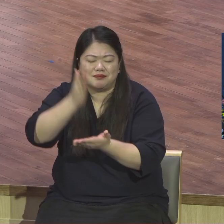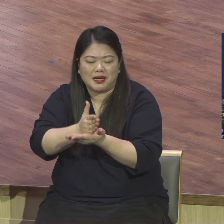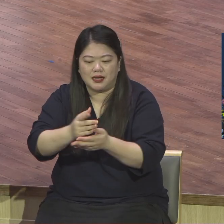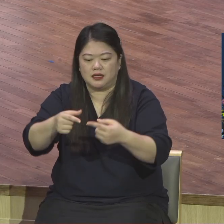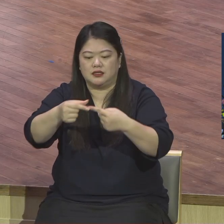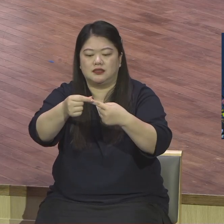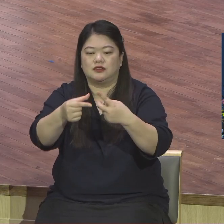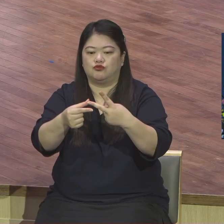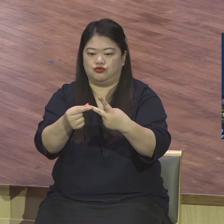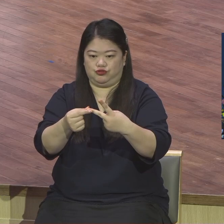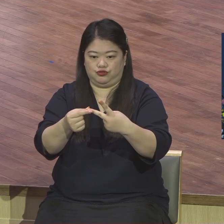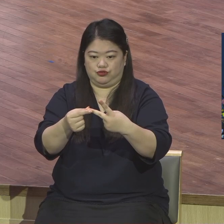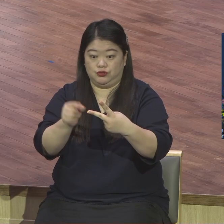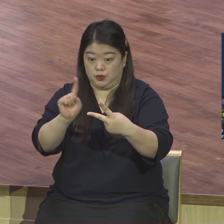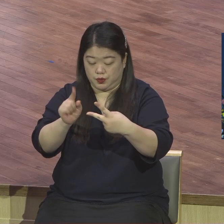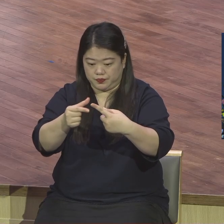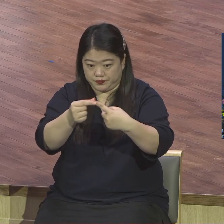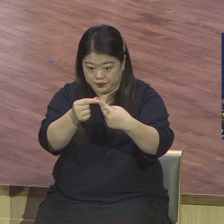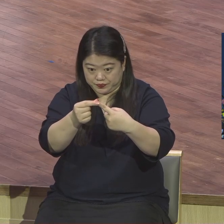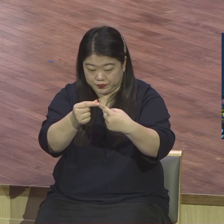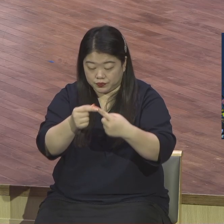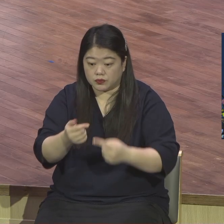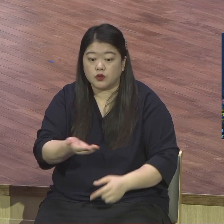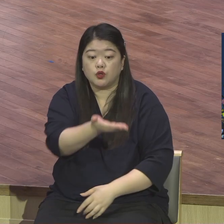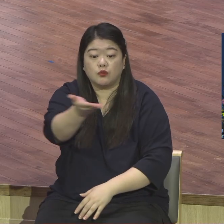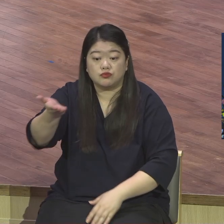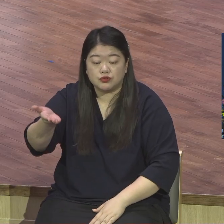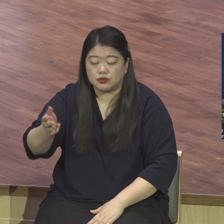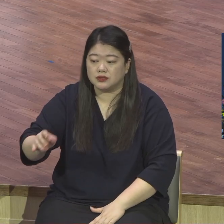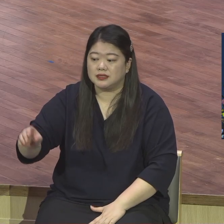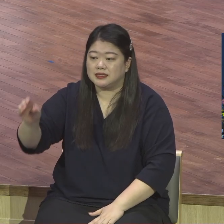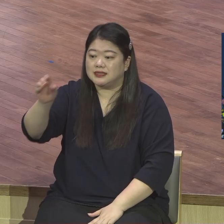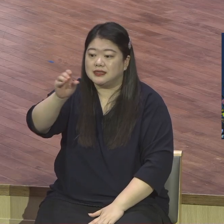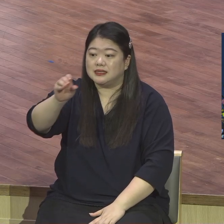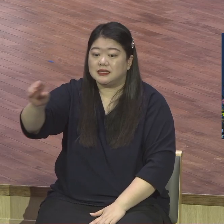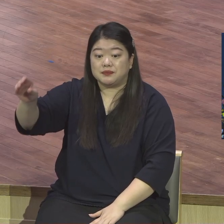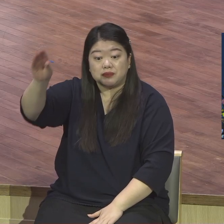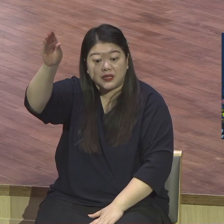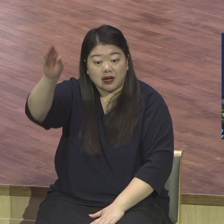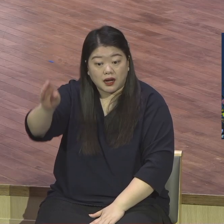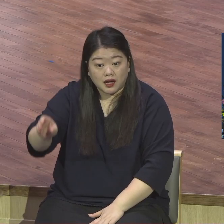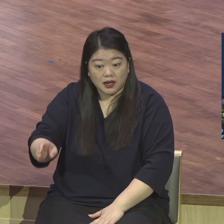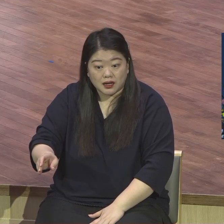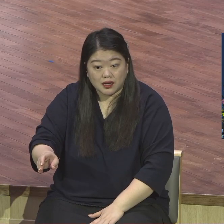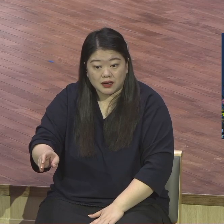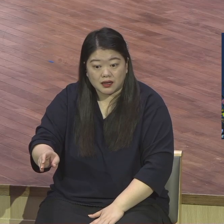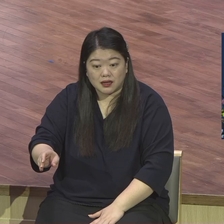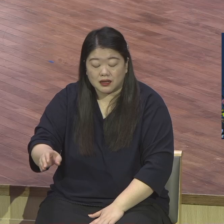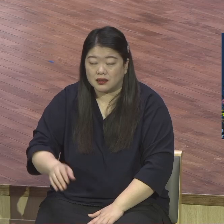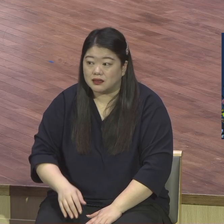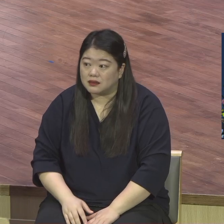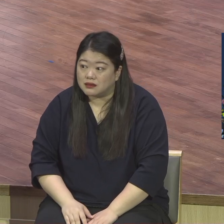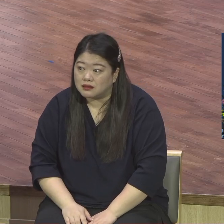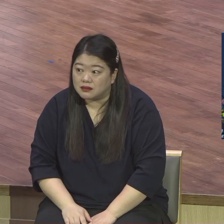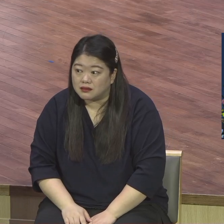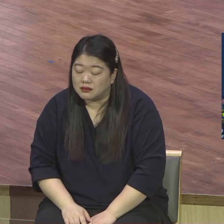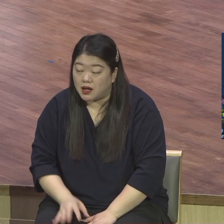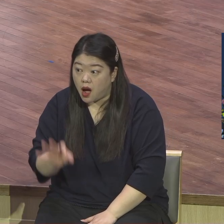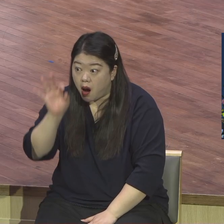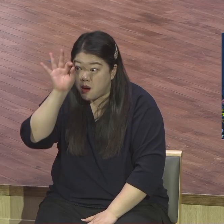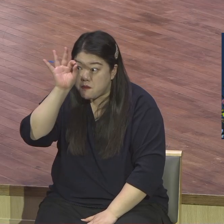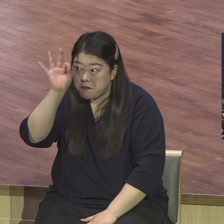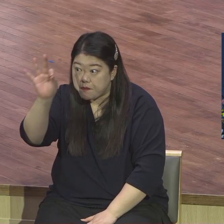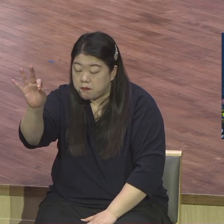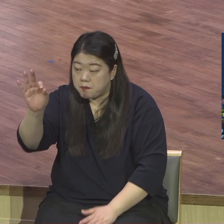십자가라고 하는 이 대가를 지불하지 않고는 십자가 저주, 이 죽음 이걸